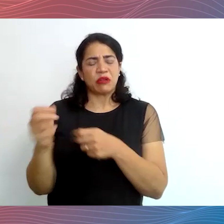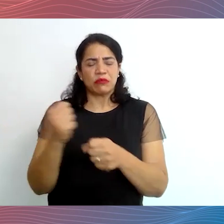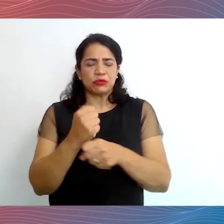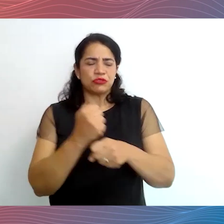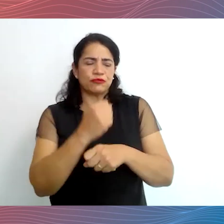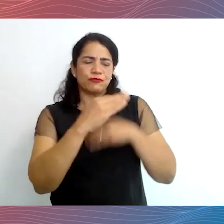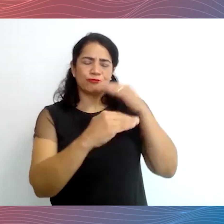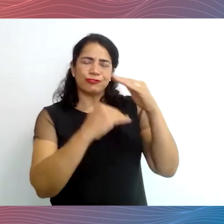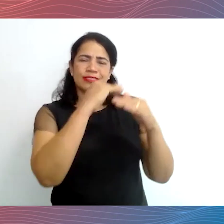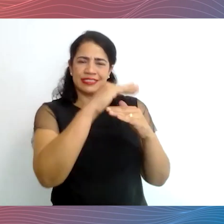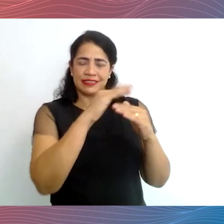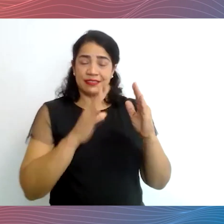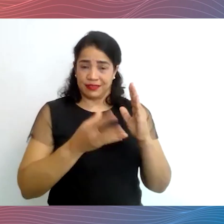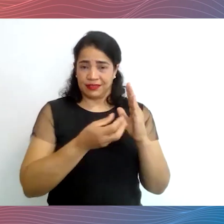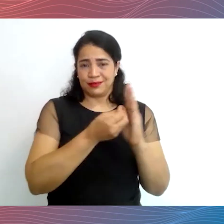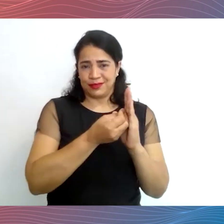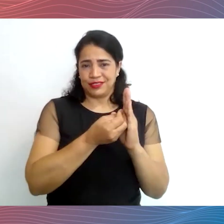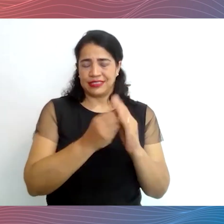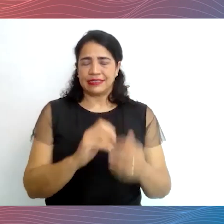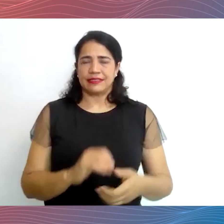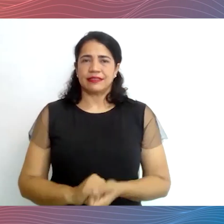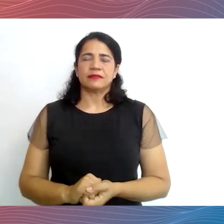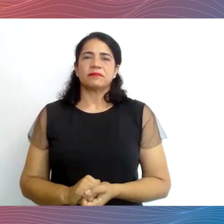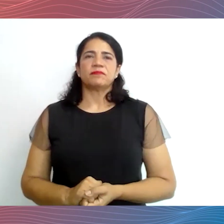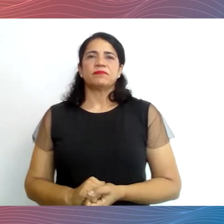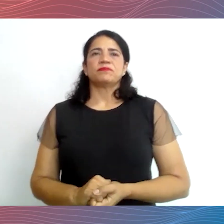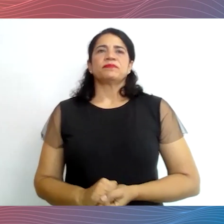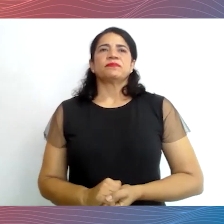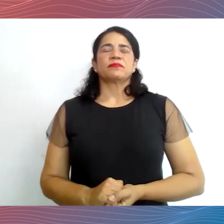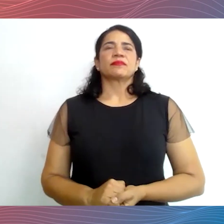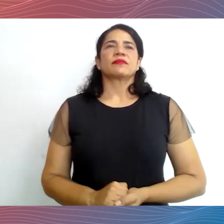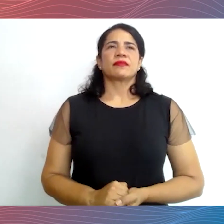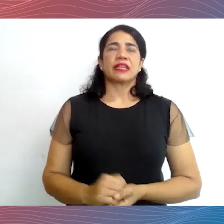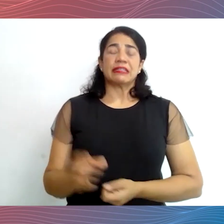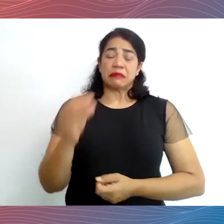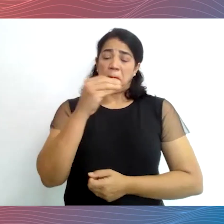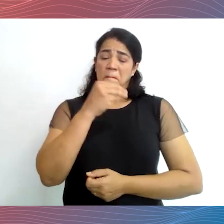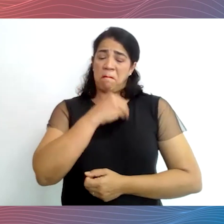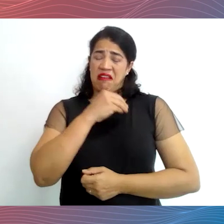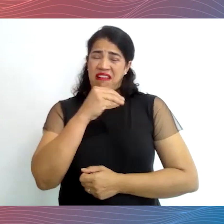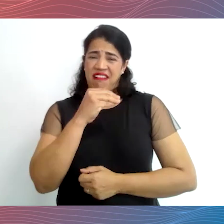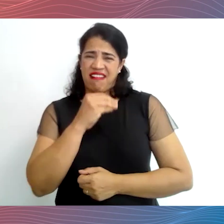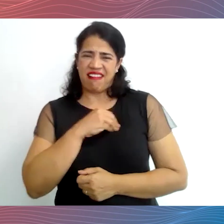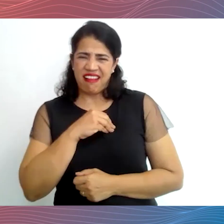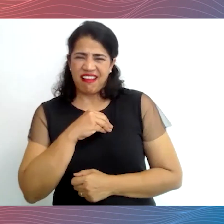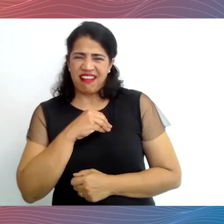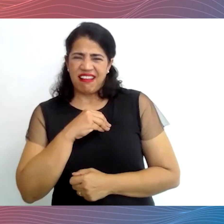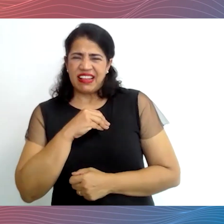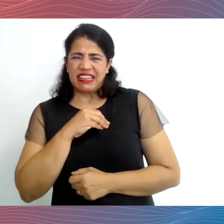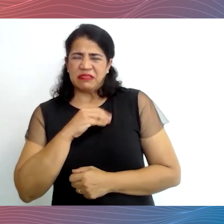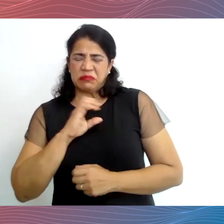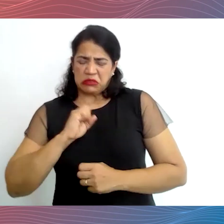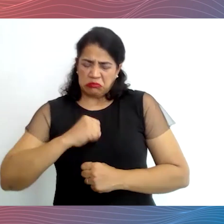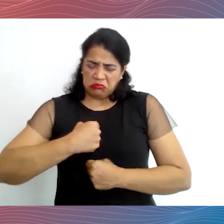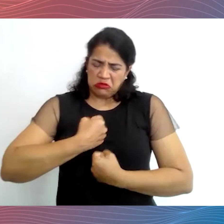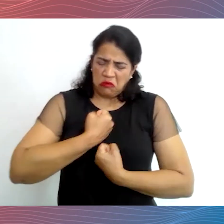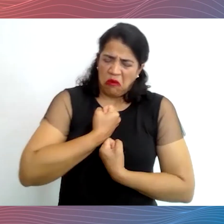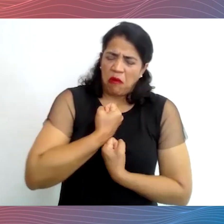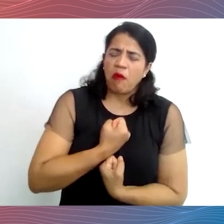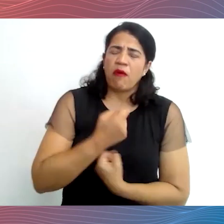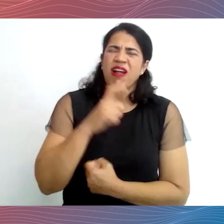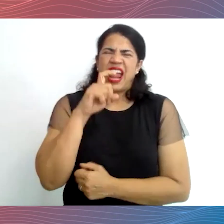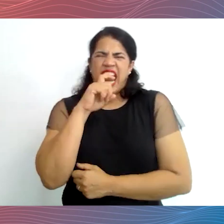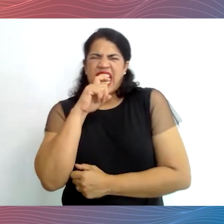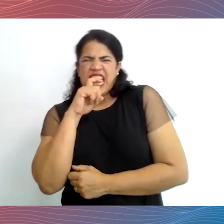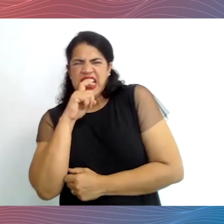pecamos na ira, e nós deixamos de lado todo furto, e todos trabalham honestamente para a sua necessidade,